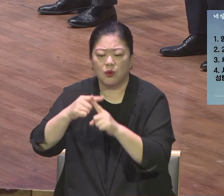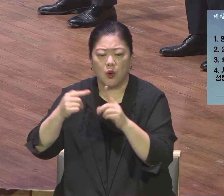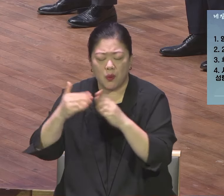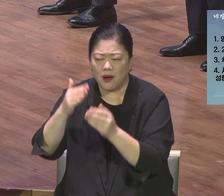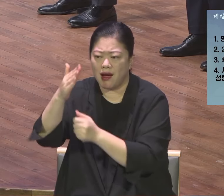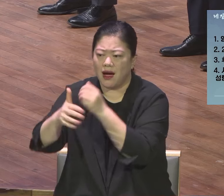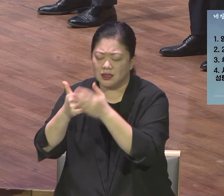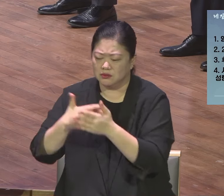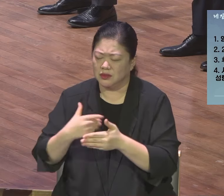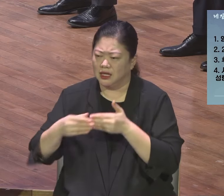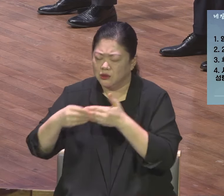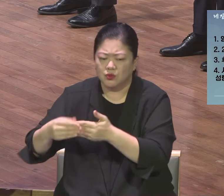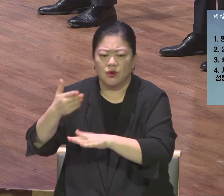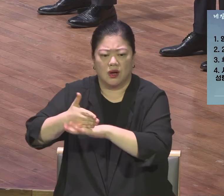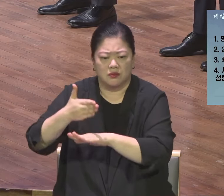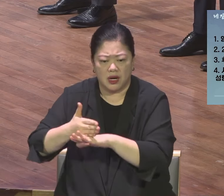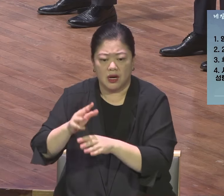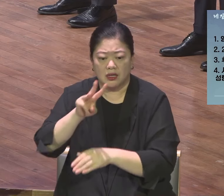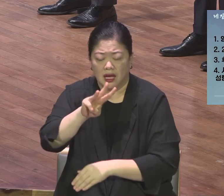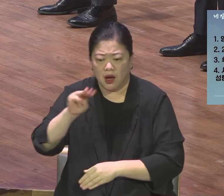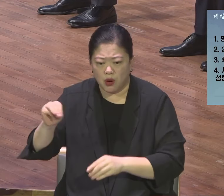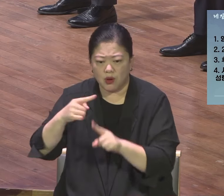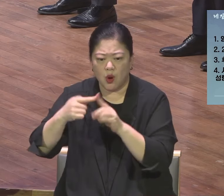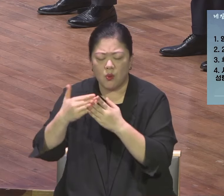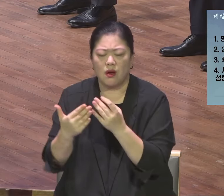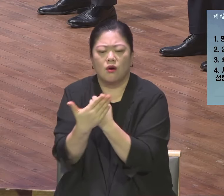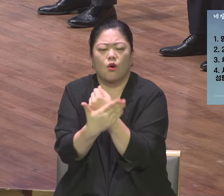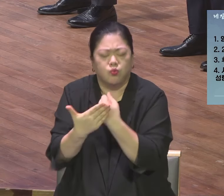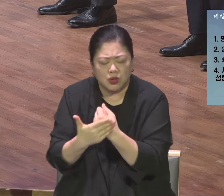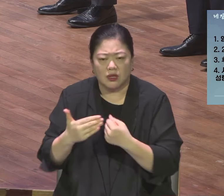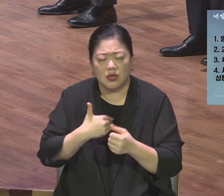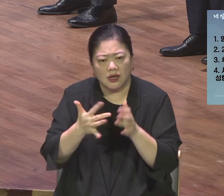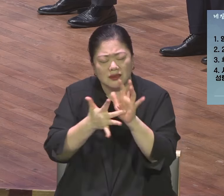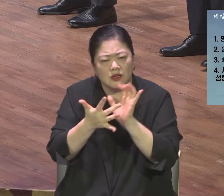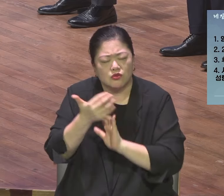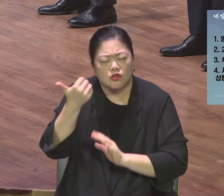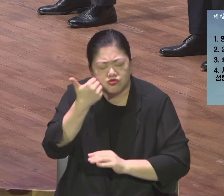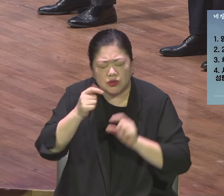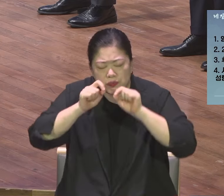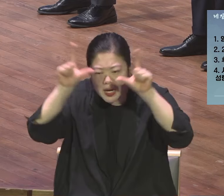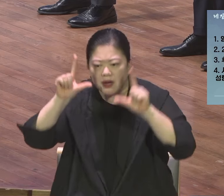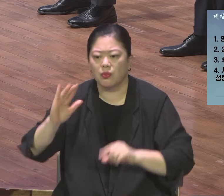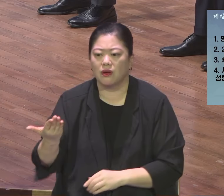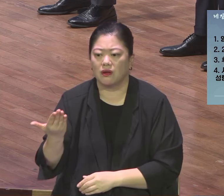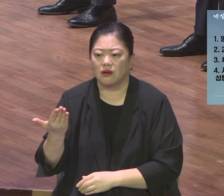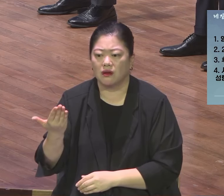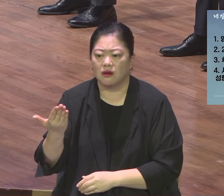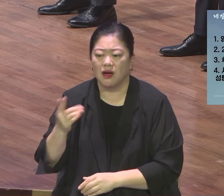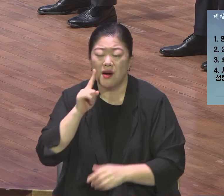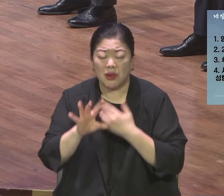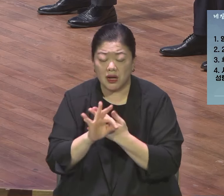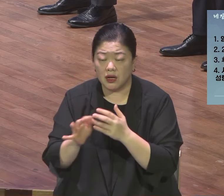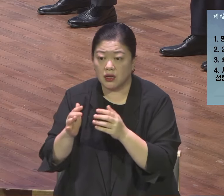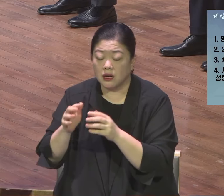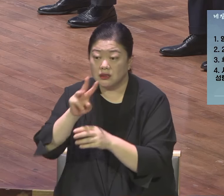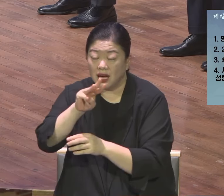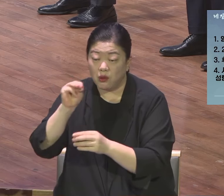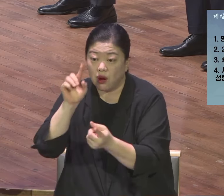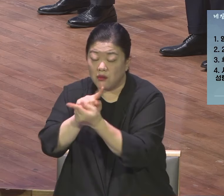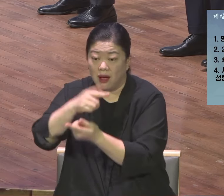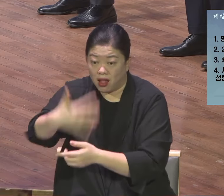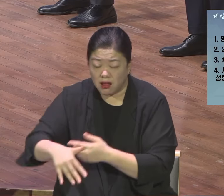주시옵소서. 237 나라 5천 종족에 하나님의 나라를 세우는 교회 되게 하여 주시옵소서. 사랑하는 모든